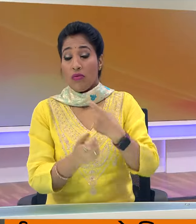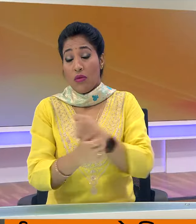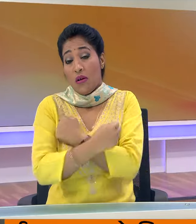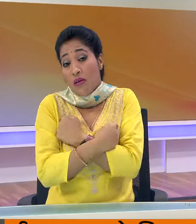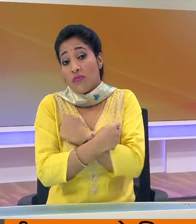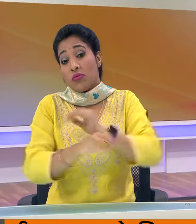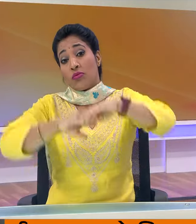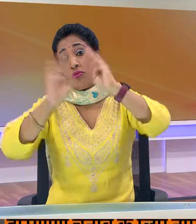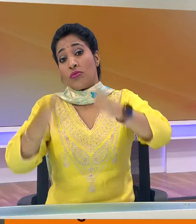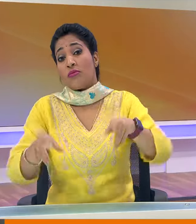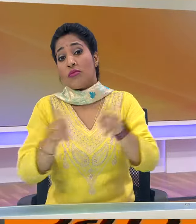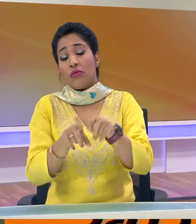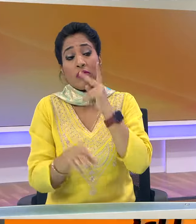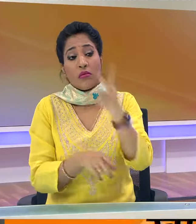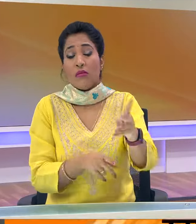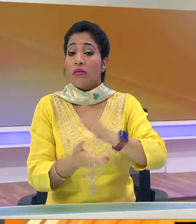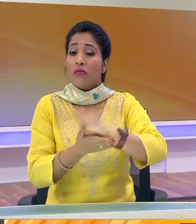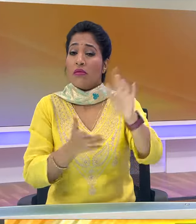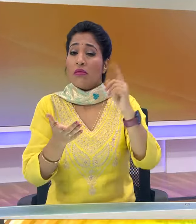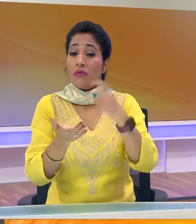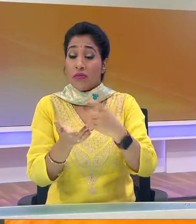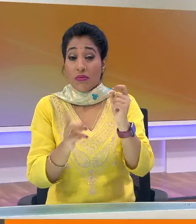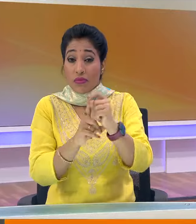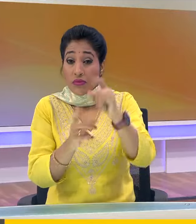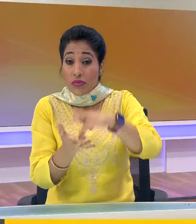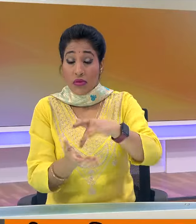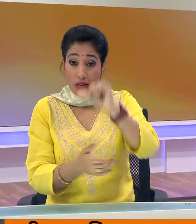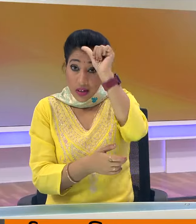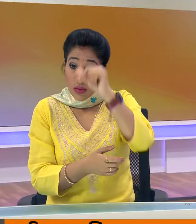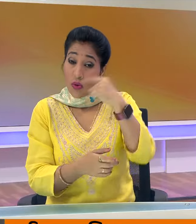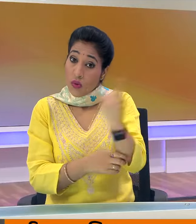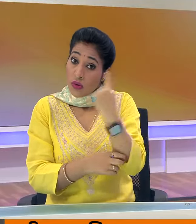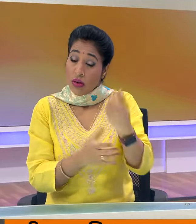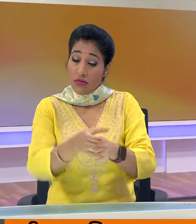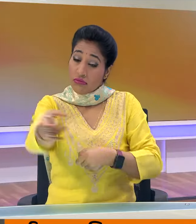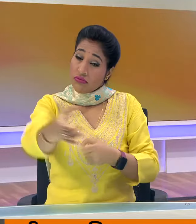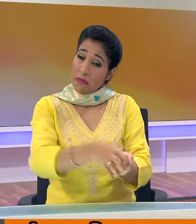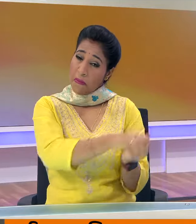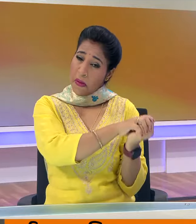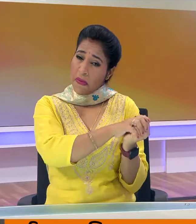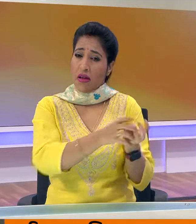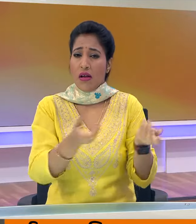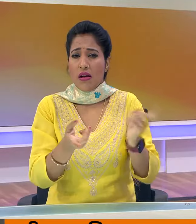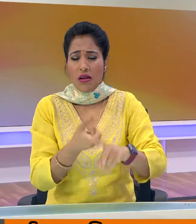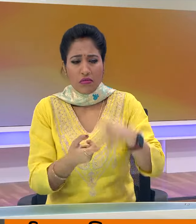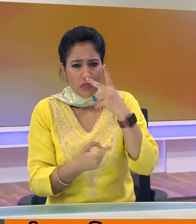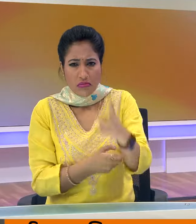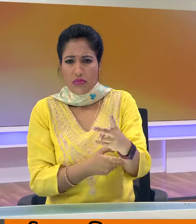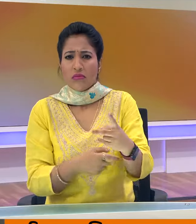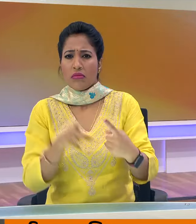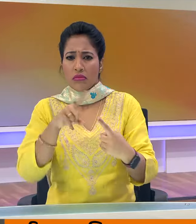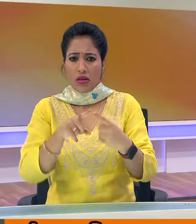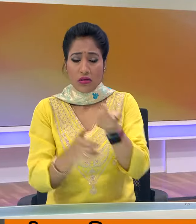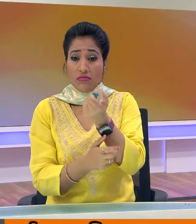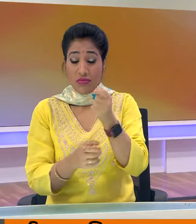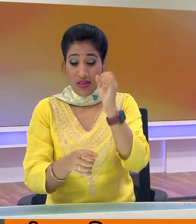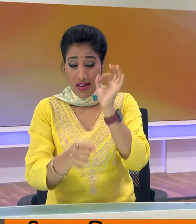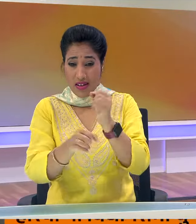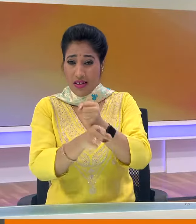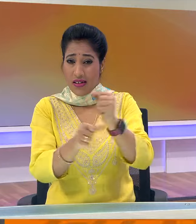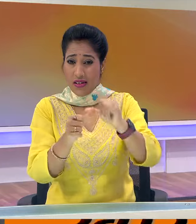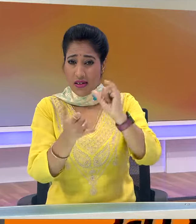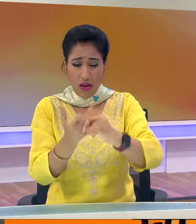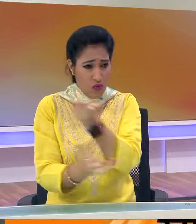ये केवल हिमाचल प्रदेश में हिंदुओं के ऊपर लाठीचार्ज और टियर गैस नहीं छुड़वा रही है,